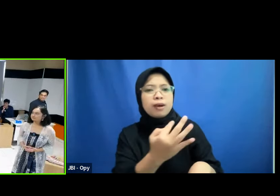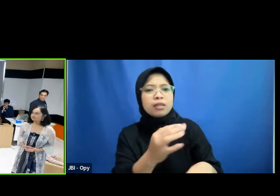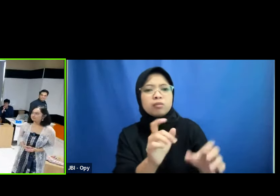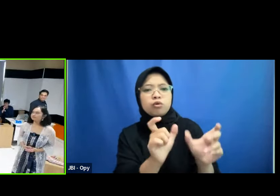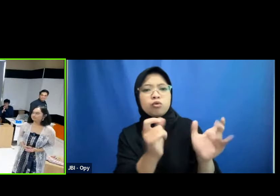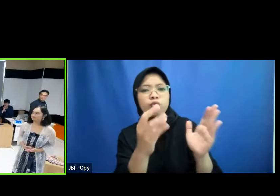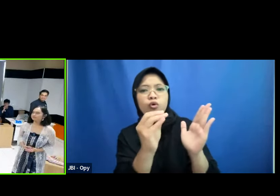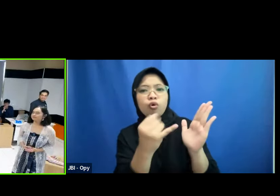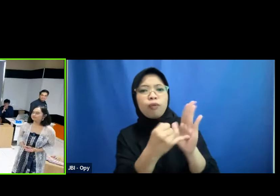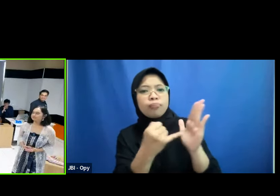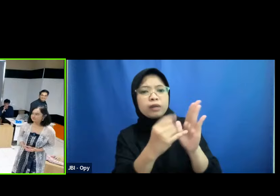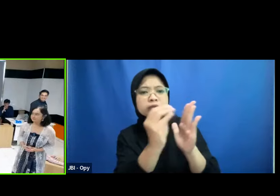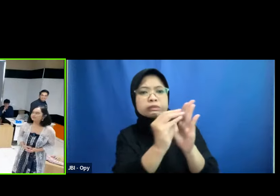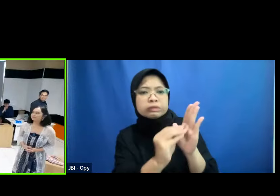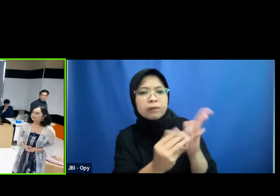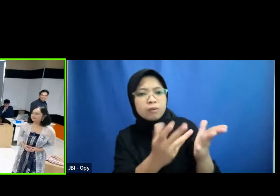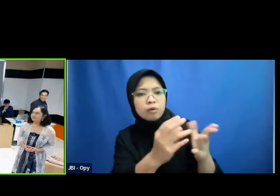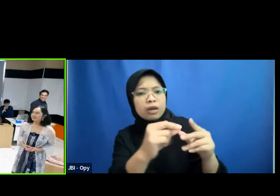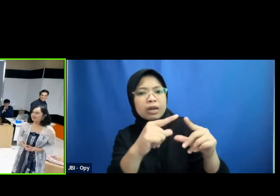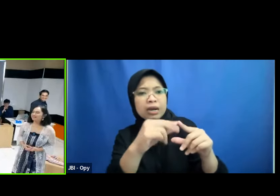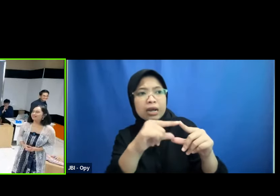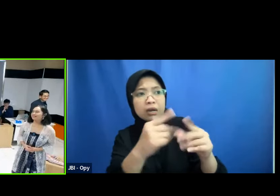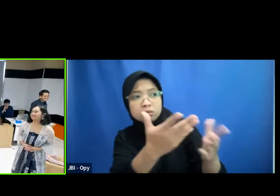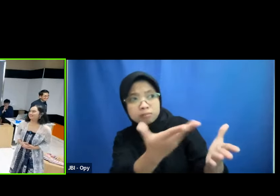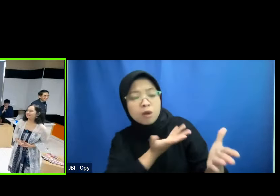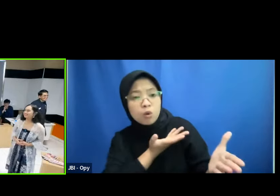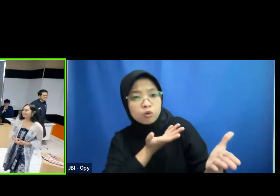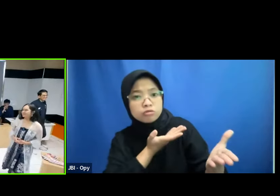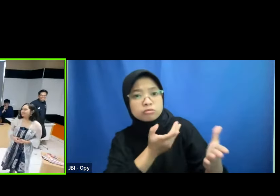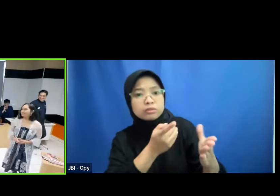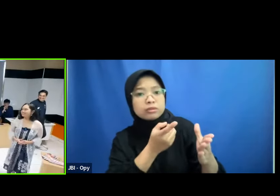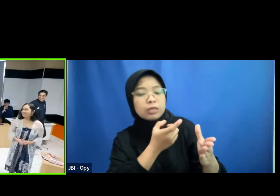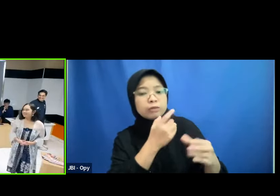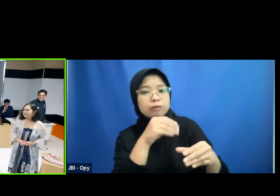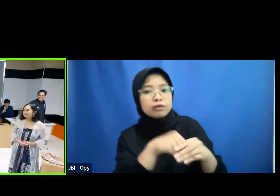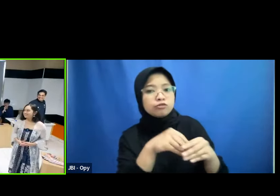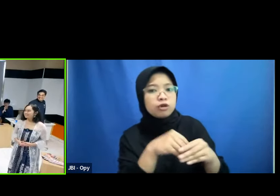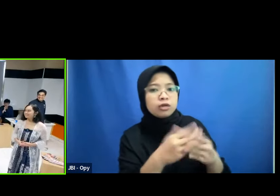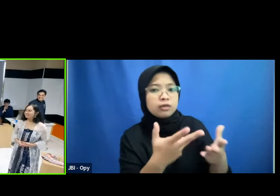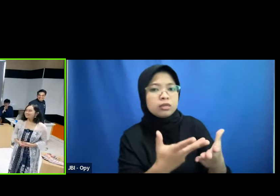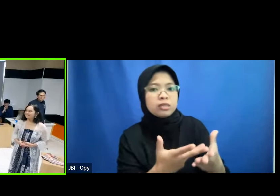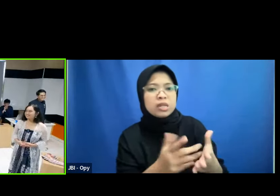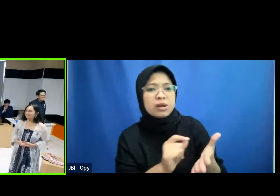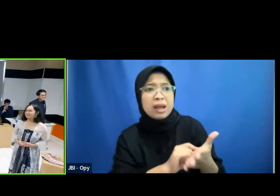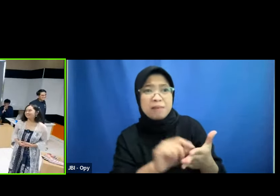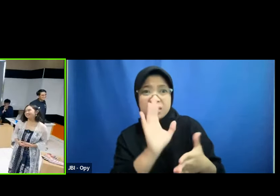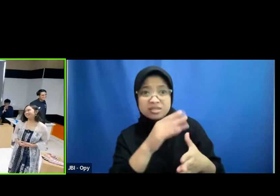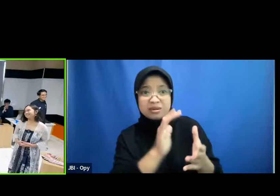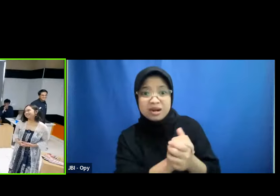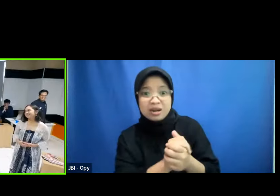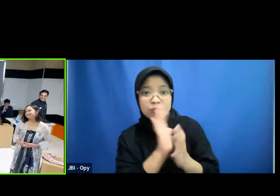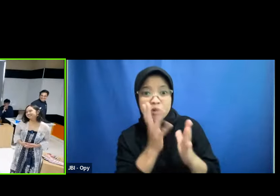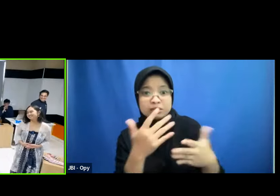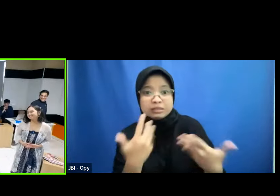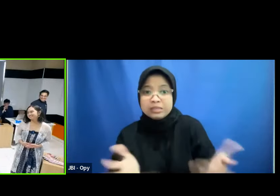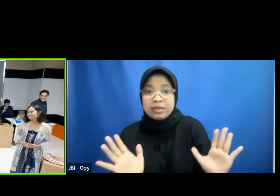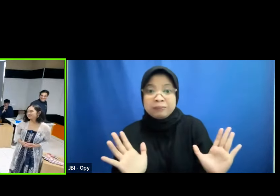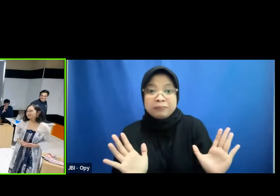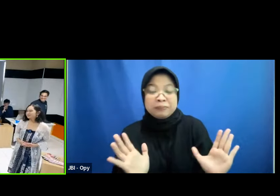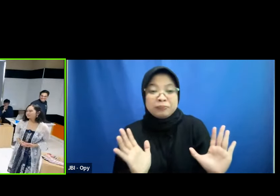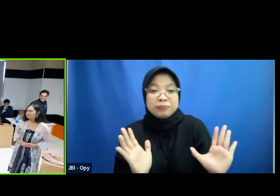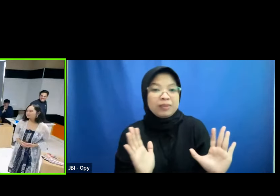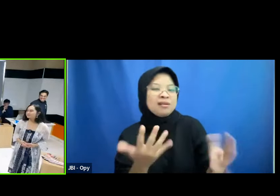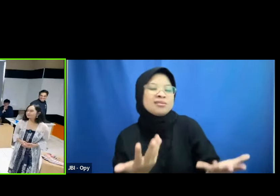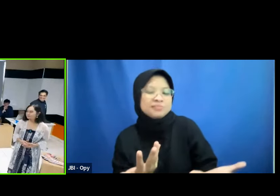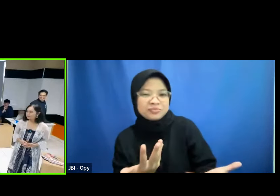mungkin kalau mbak rares juga mau kasih I menit nama aja kali ya E itu